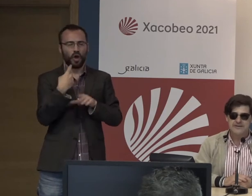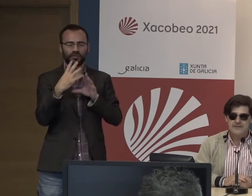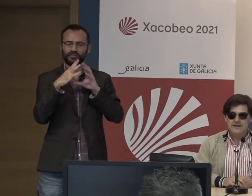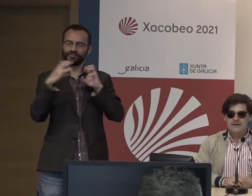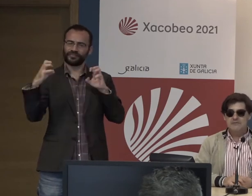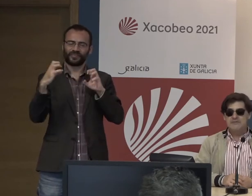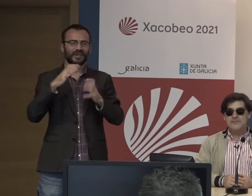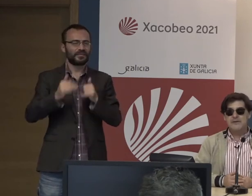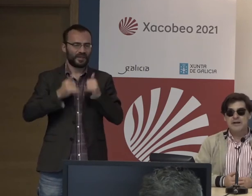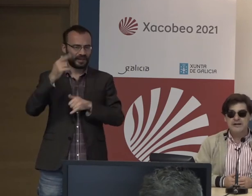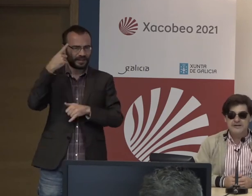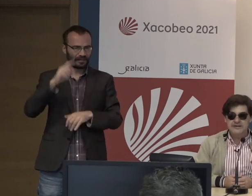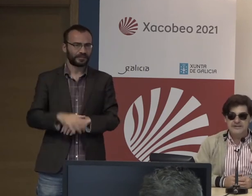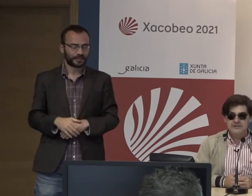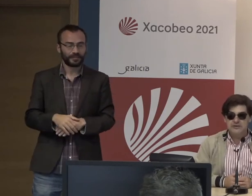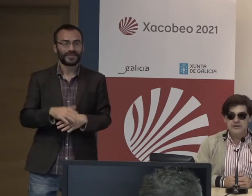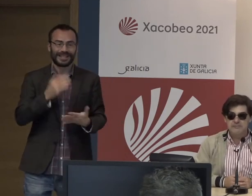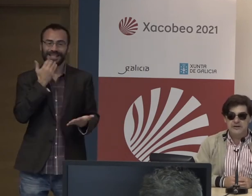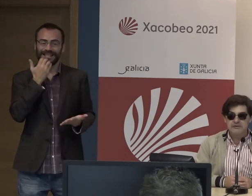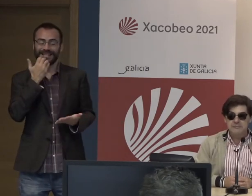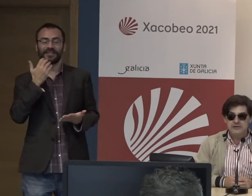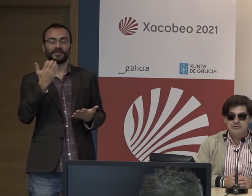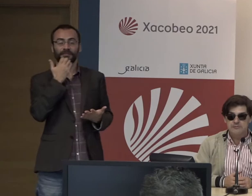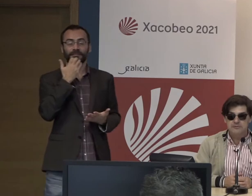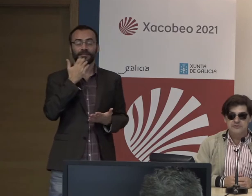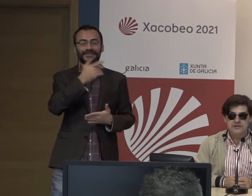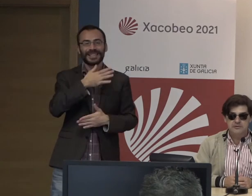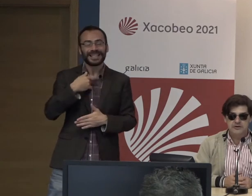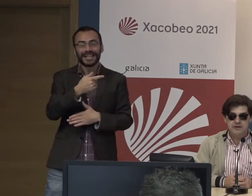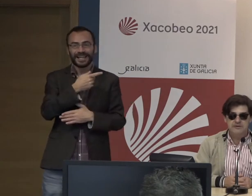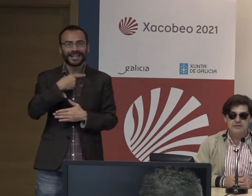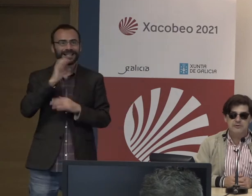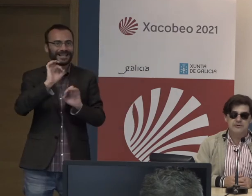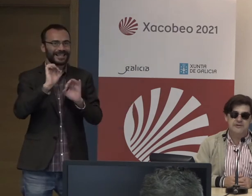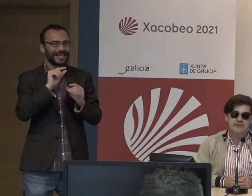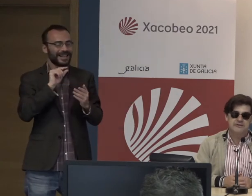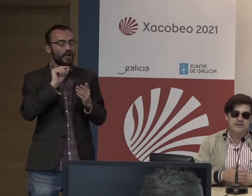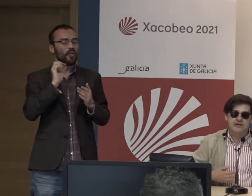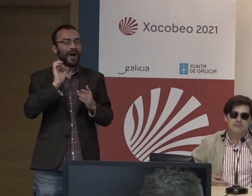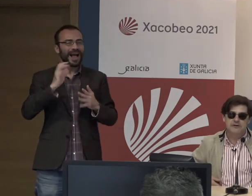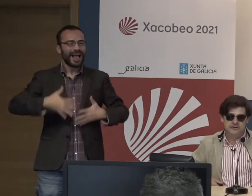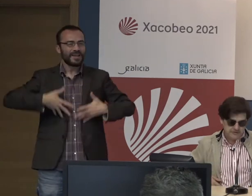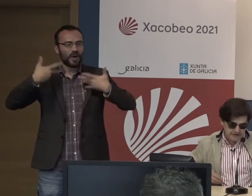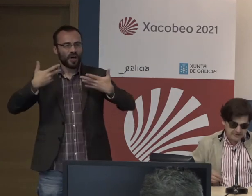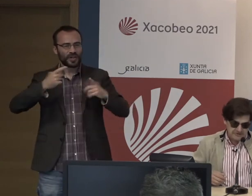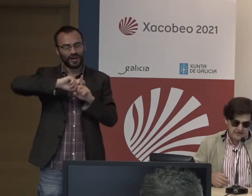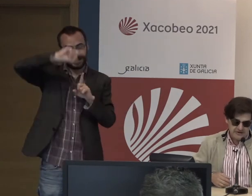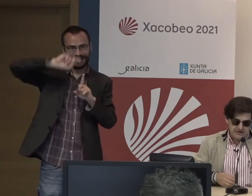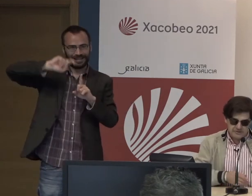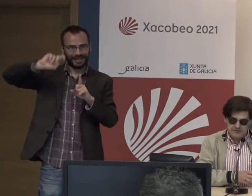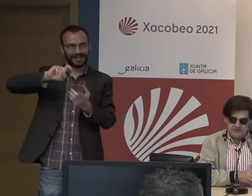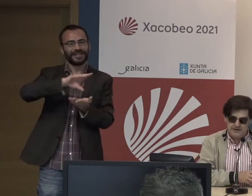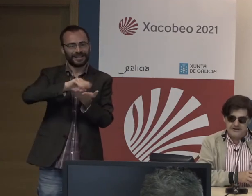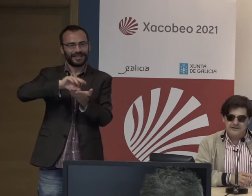caes. Bueno, trae la leyenda, si entonces le dije, ¿por qué no le ponéis los mismos sensores para medir emociones? Y más, yo estoy en un proyecto donde lo han hecho,